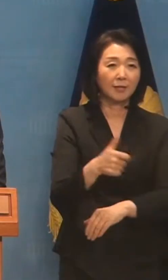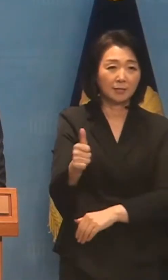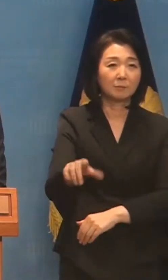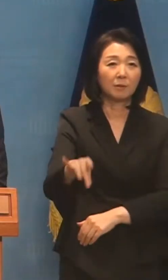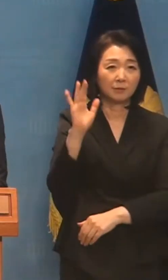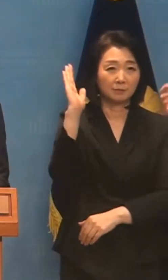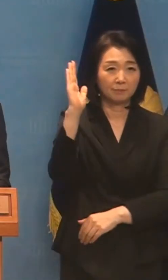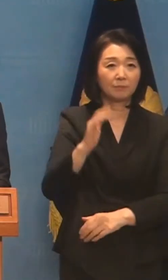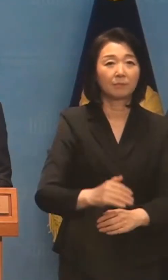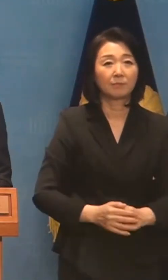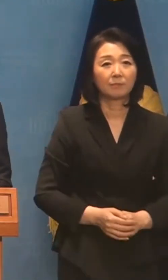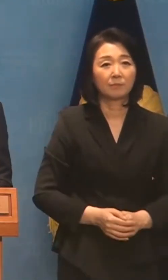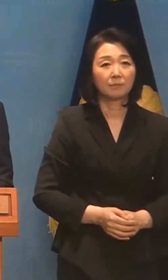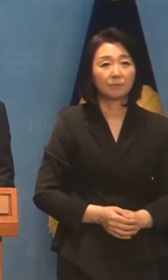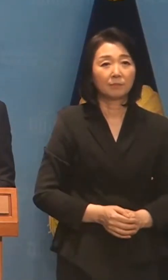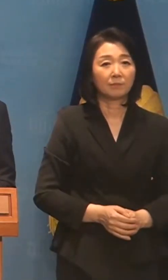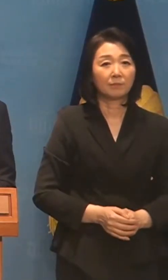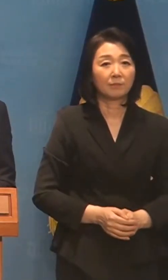있으시겠습니다.